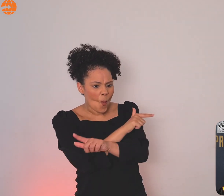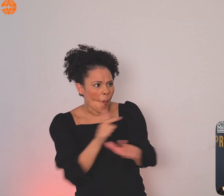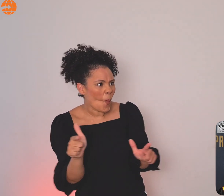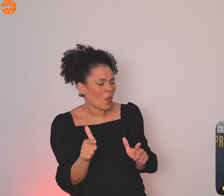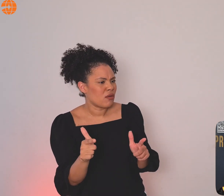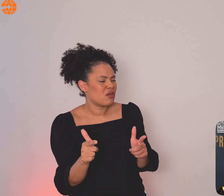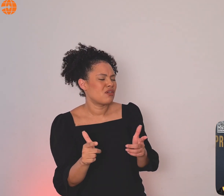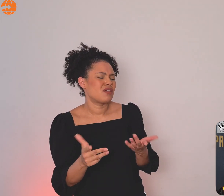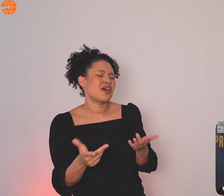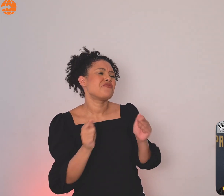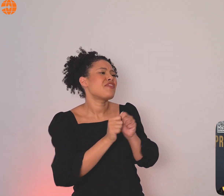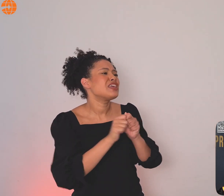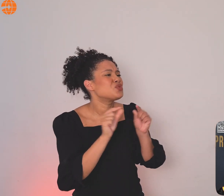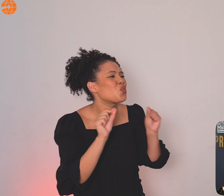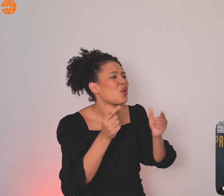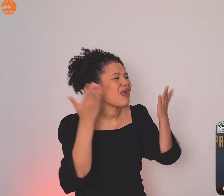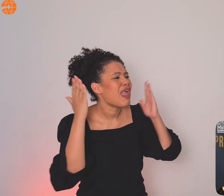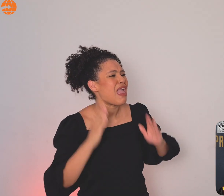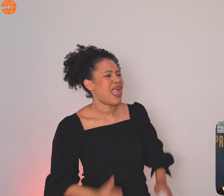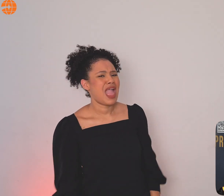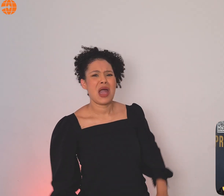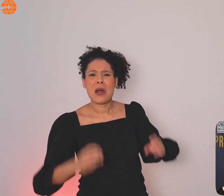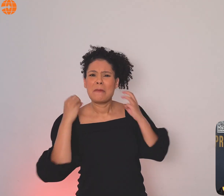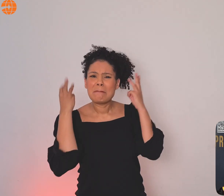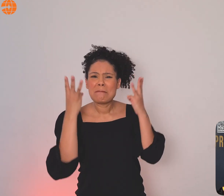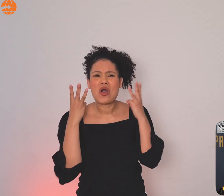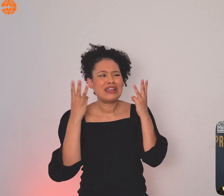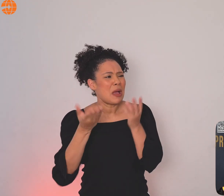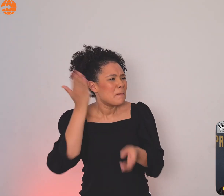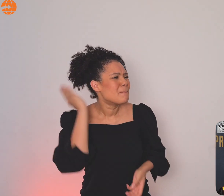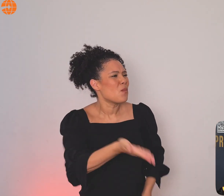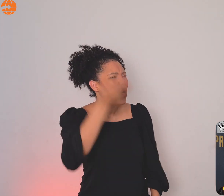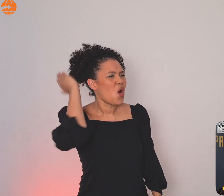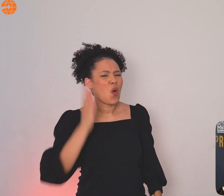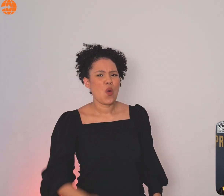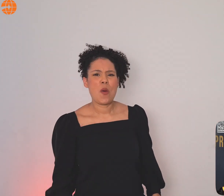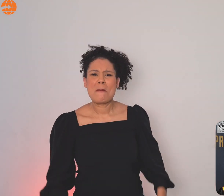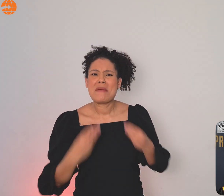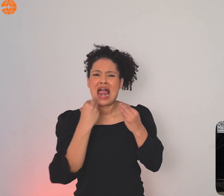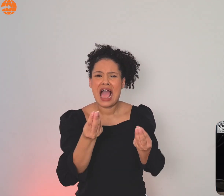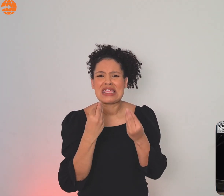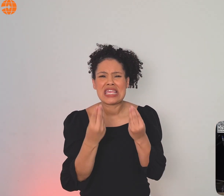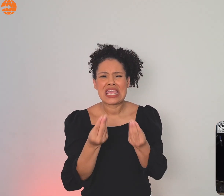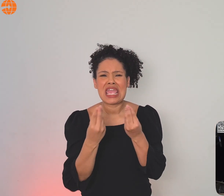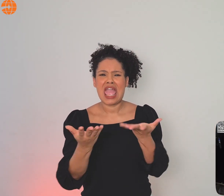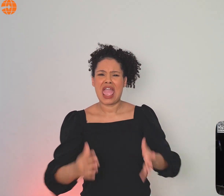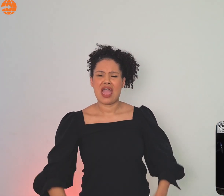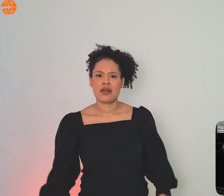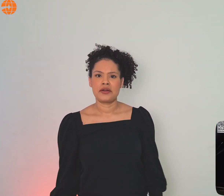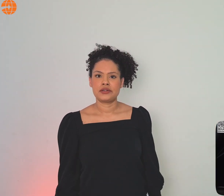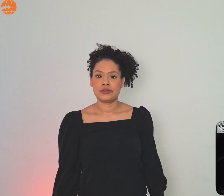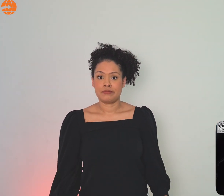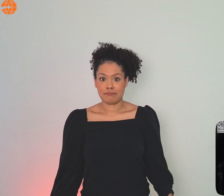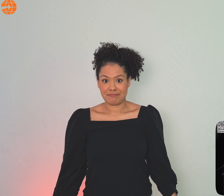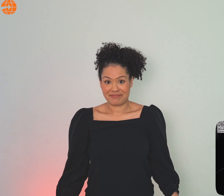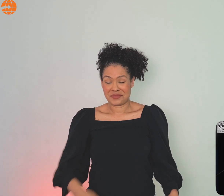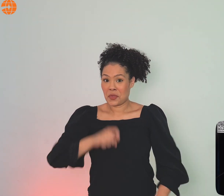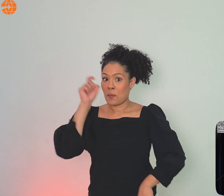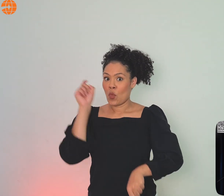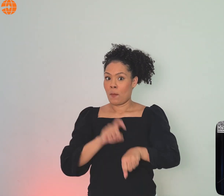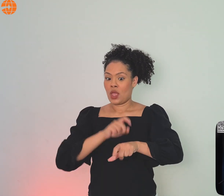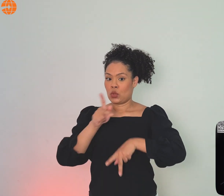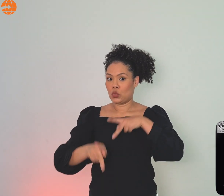fez conosco, tirando-nos de lá? Quando eles viram o exército de